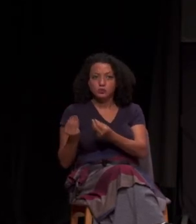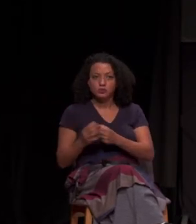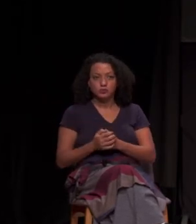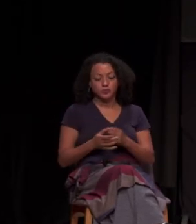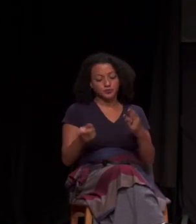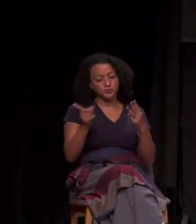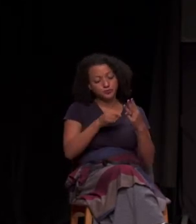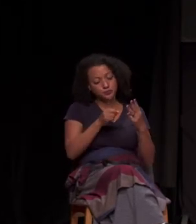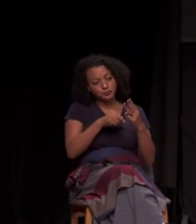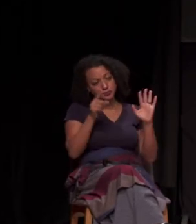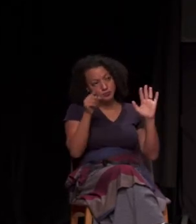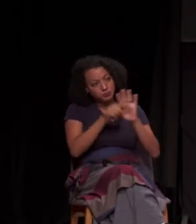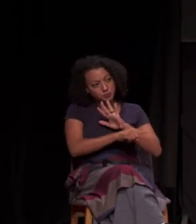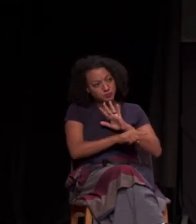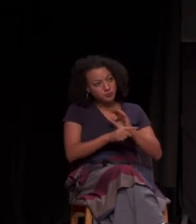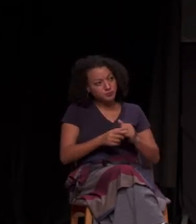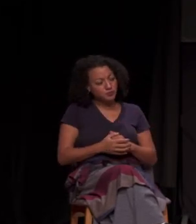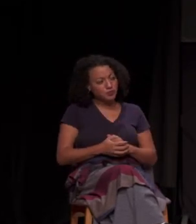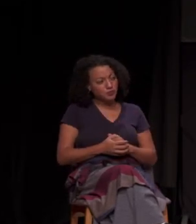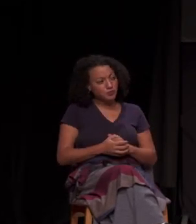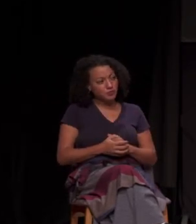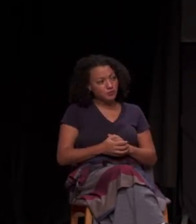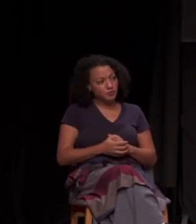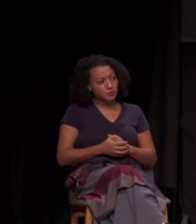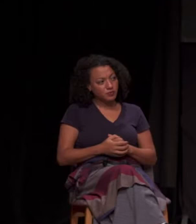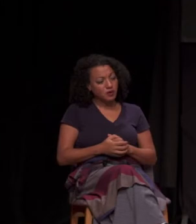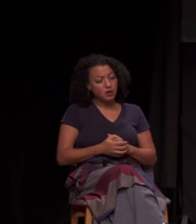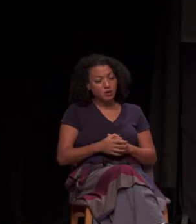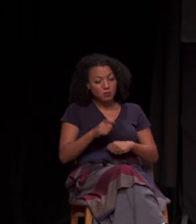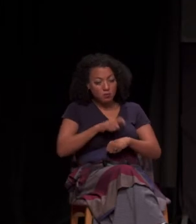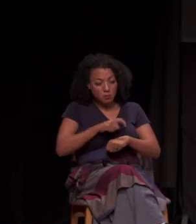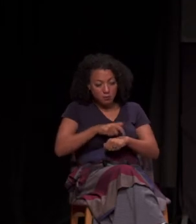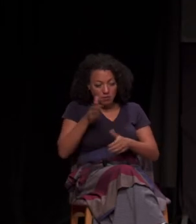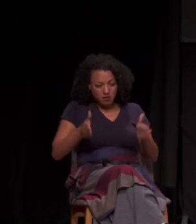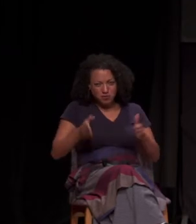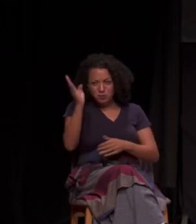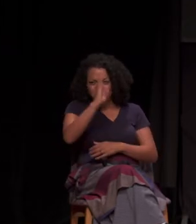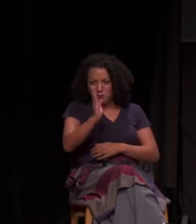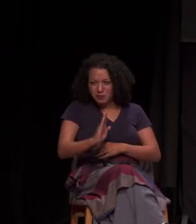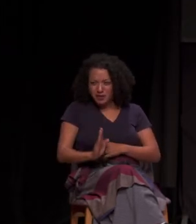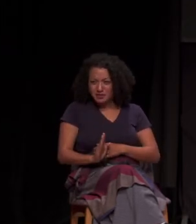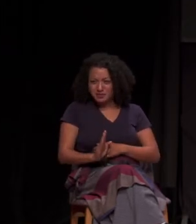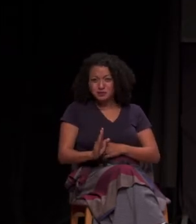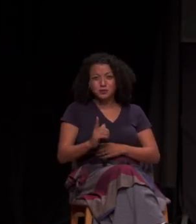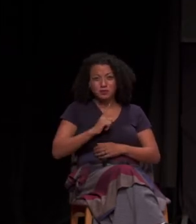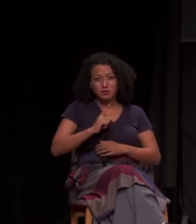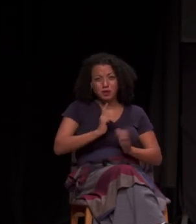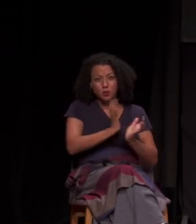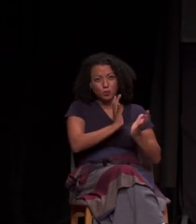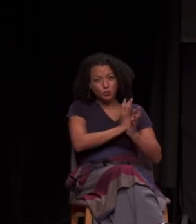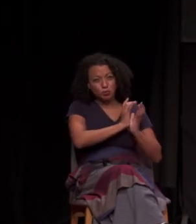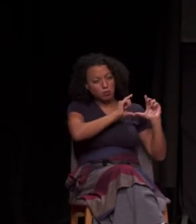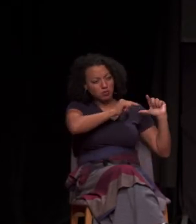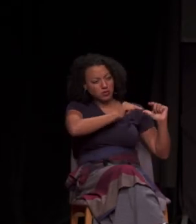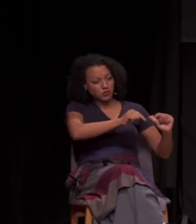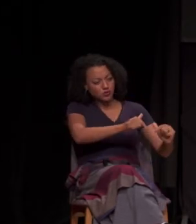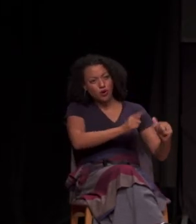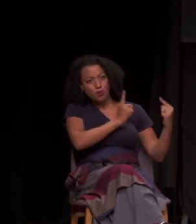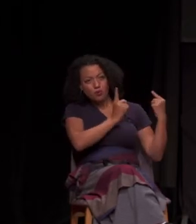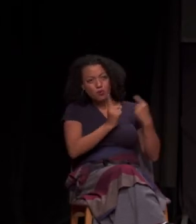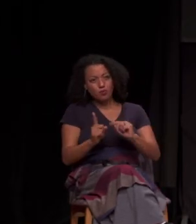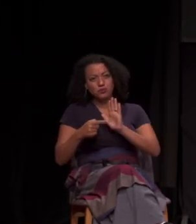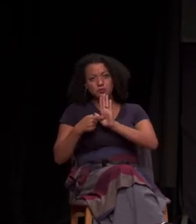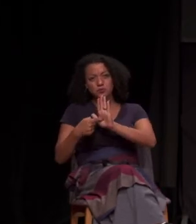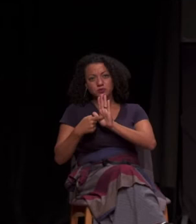última pergunta é: estamos enfrentando no Brasil diversas reações conservadoras contra exposições que